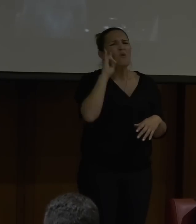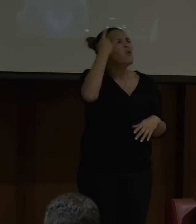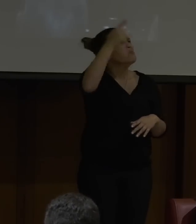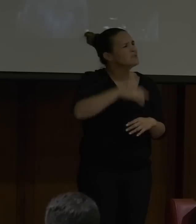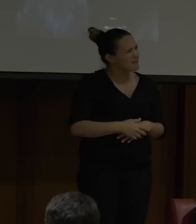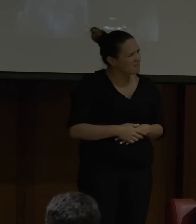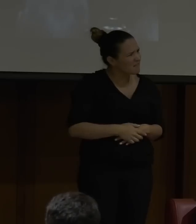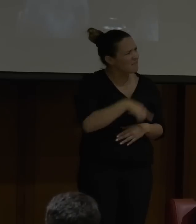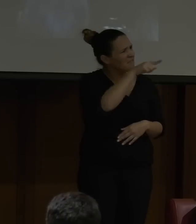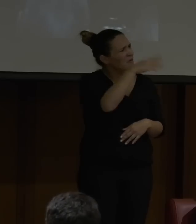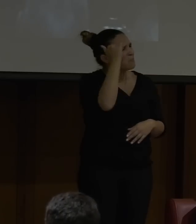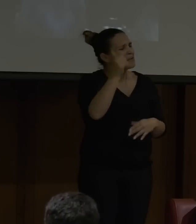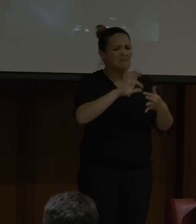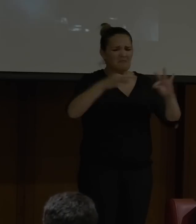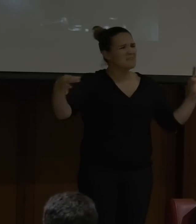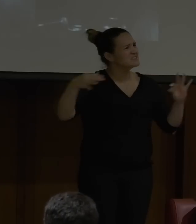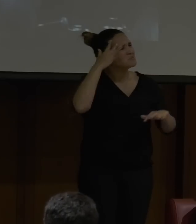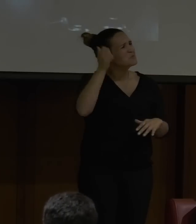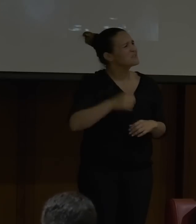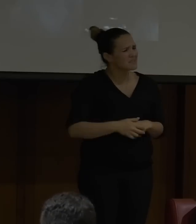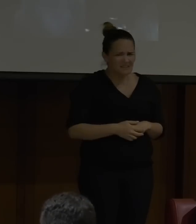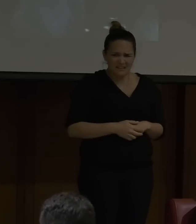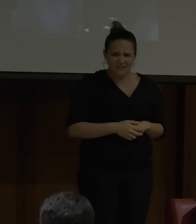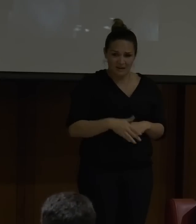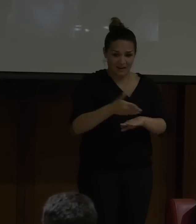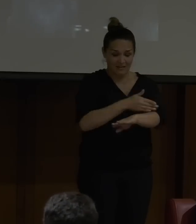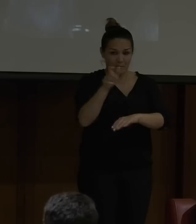vaina? ¿Por qué dices tú